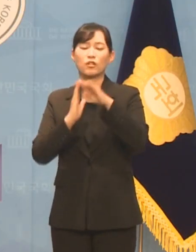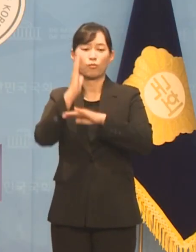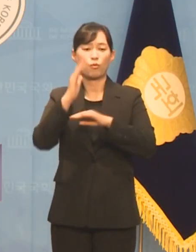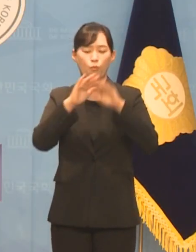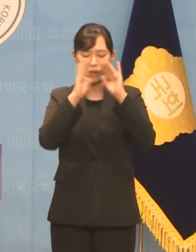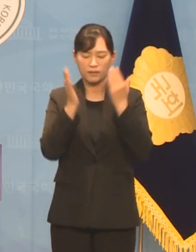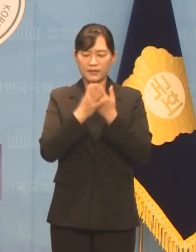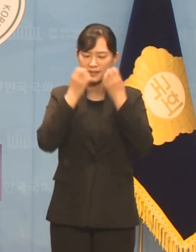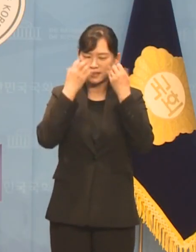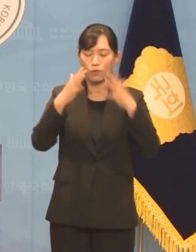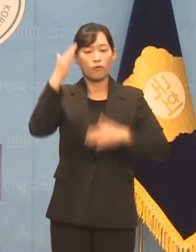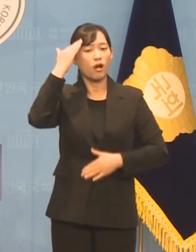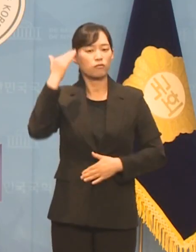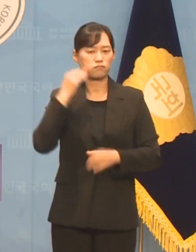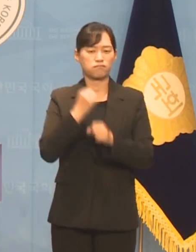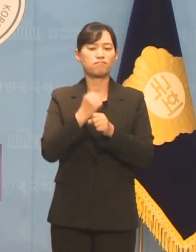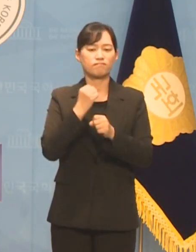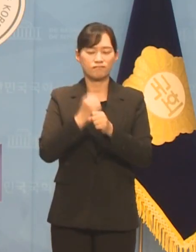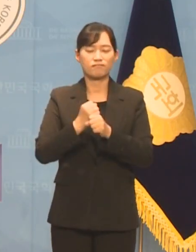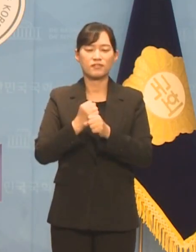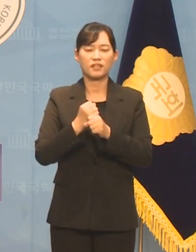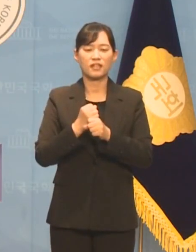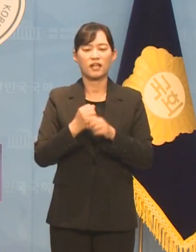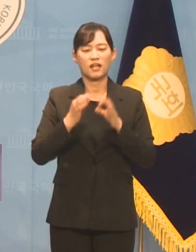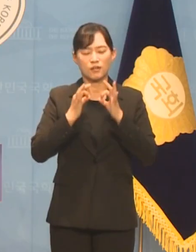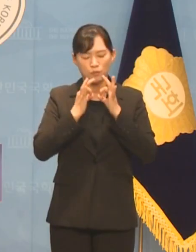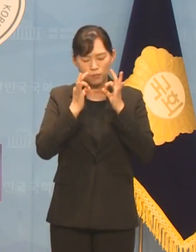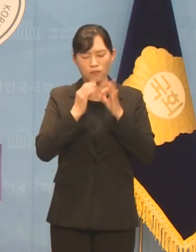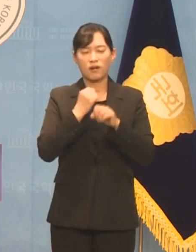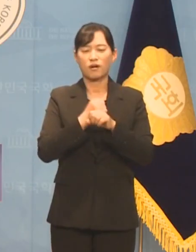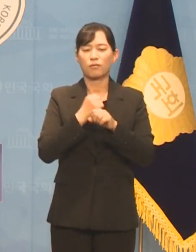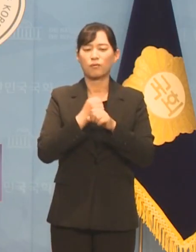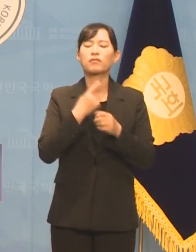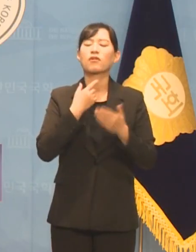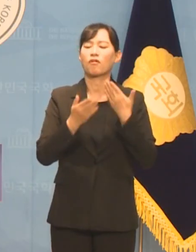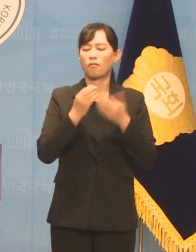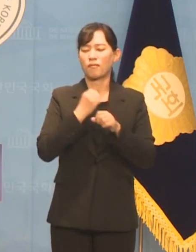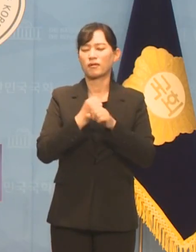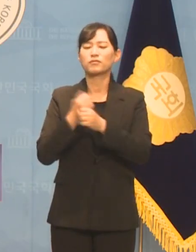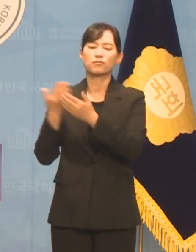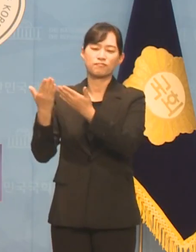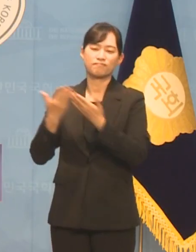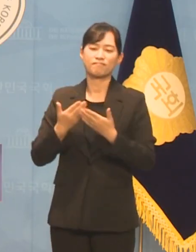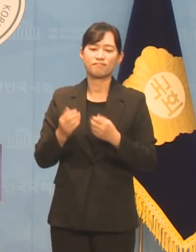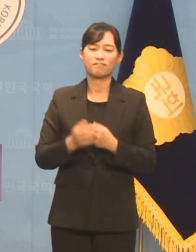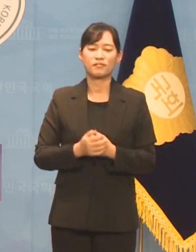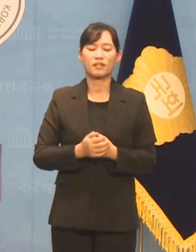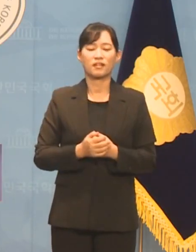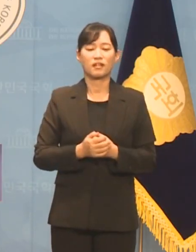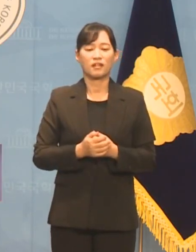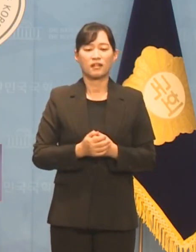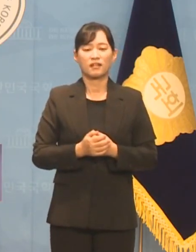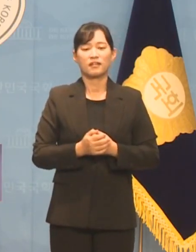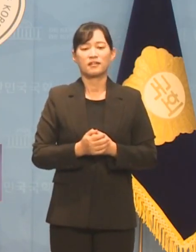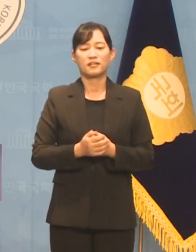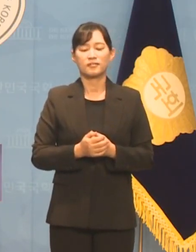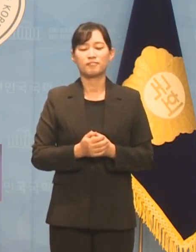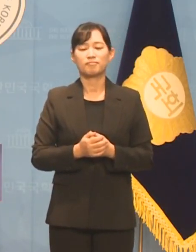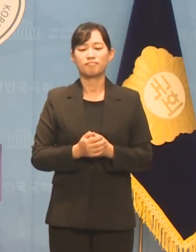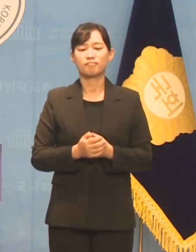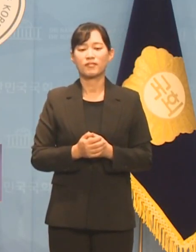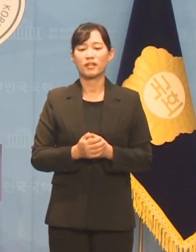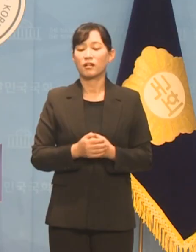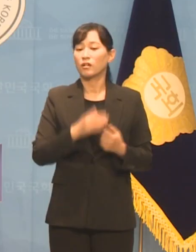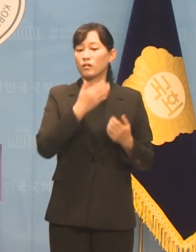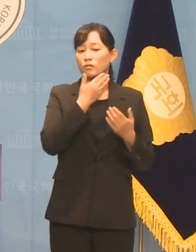완전히 새로운 대한민국을 만드는데 귀한 역량과 경험을 나눠주실 것입니다. 우리 캠프의